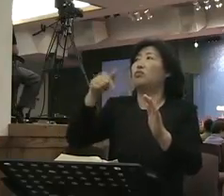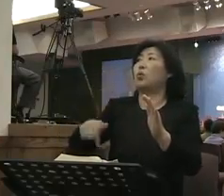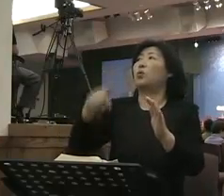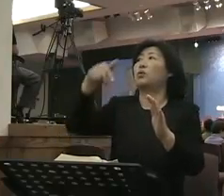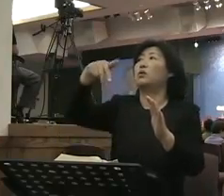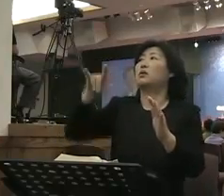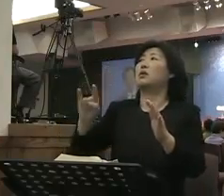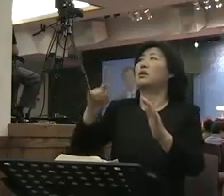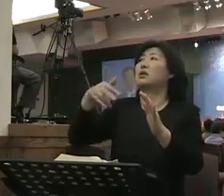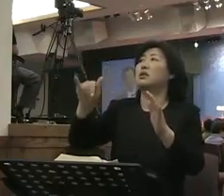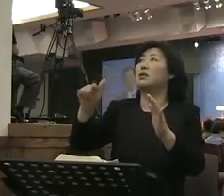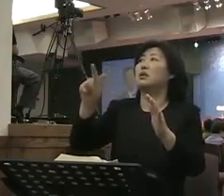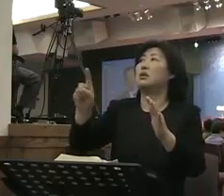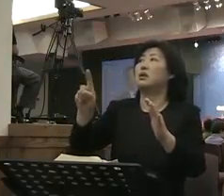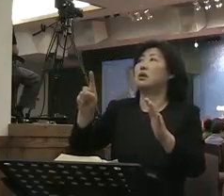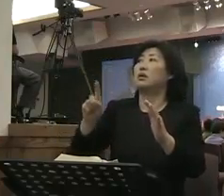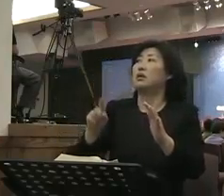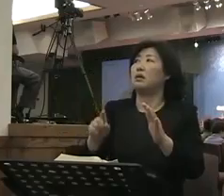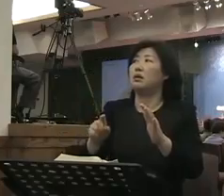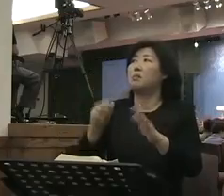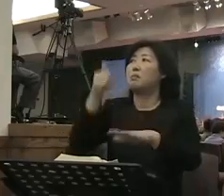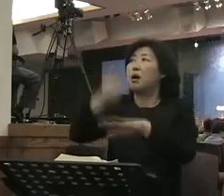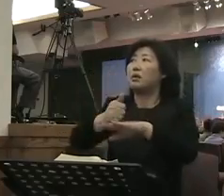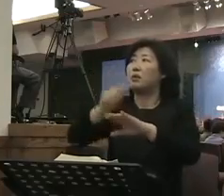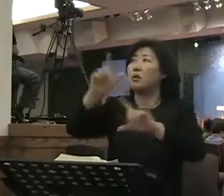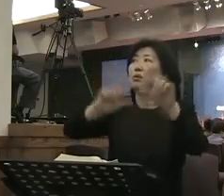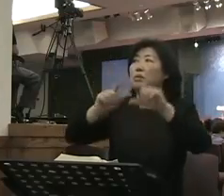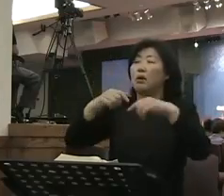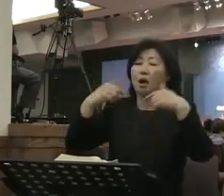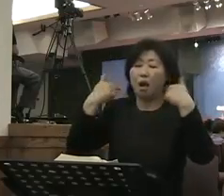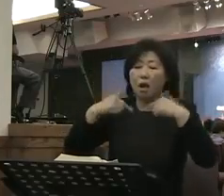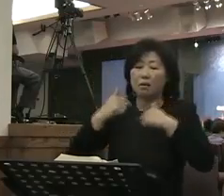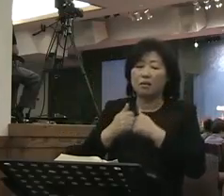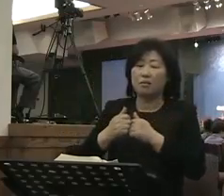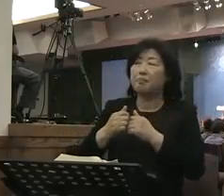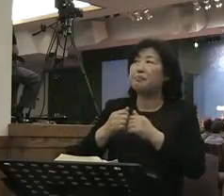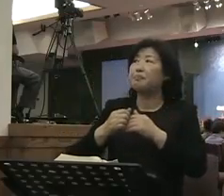정권자들의 마지막 모습은 항상 비극입니다.